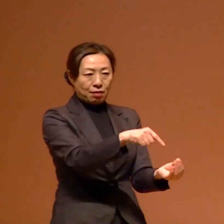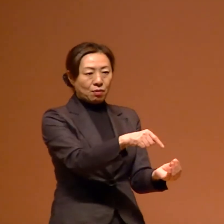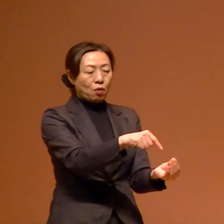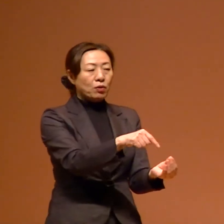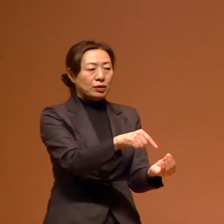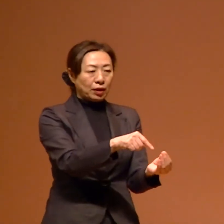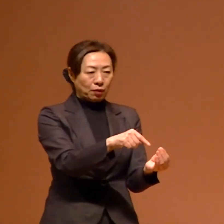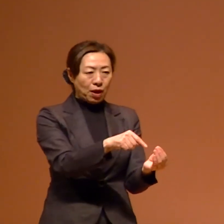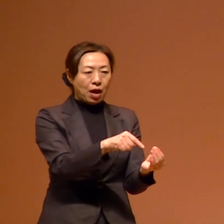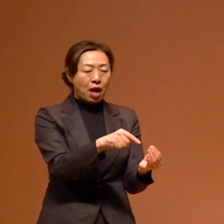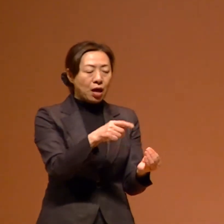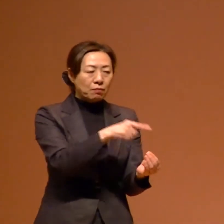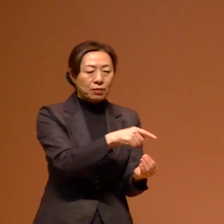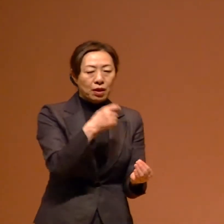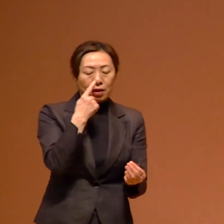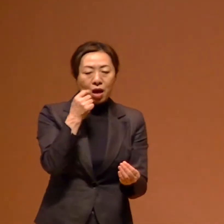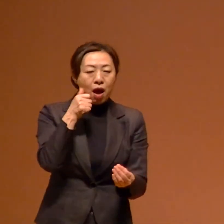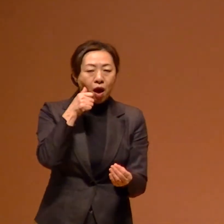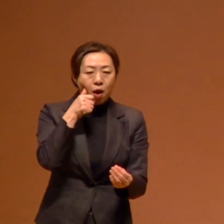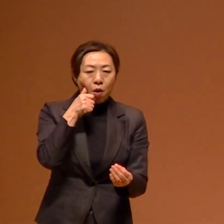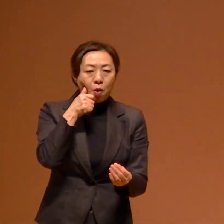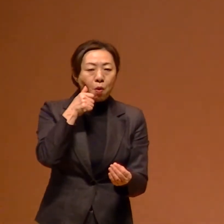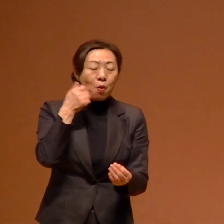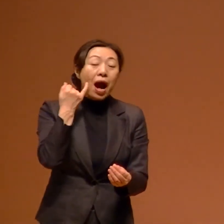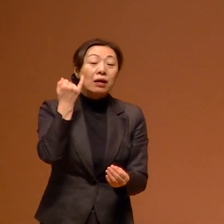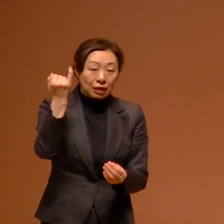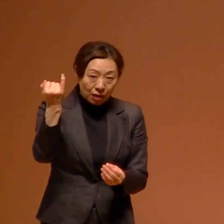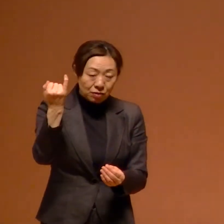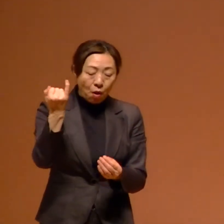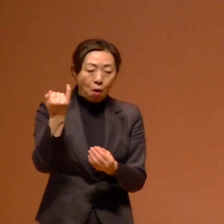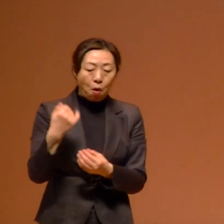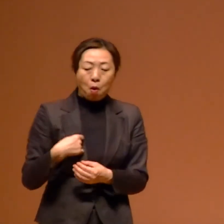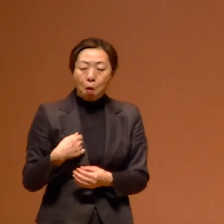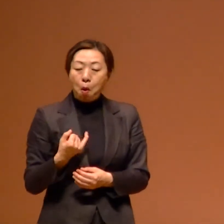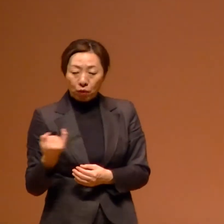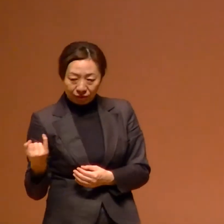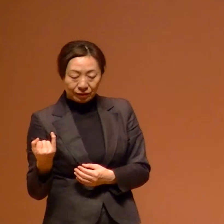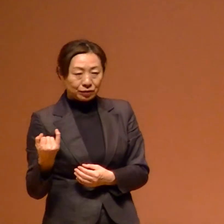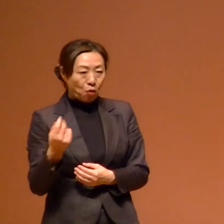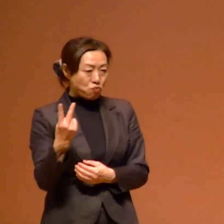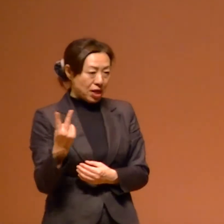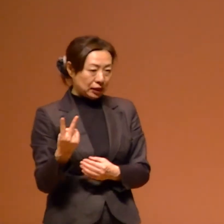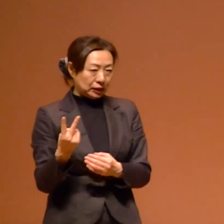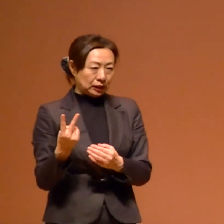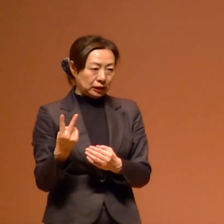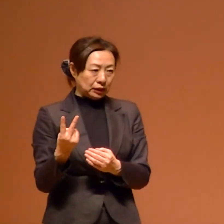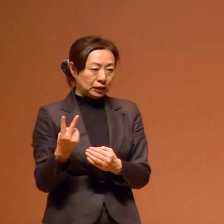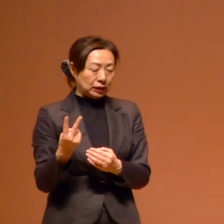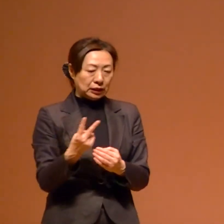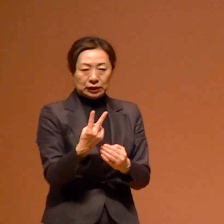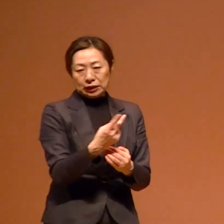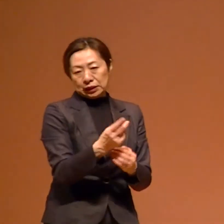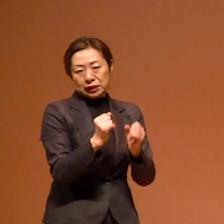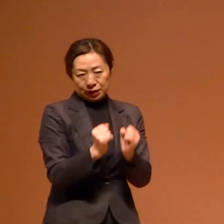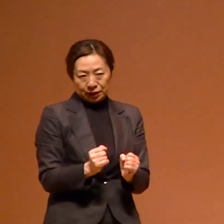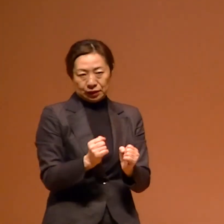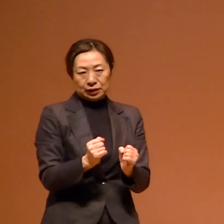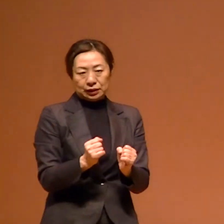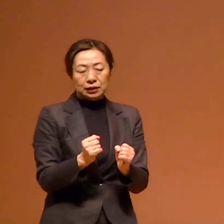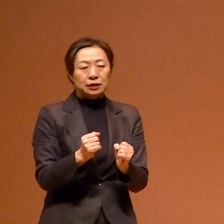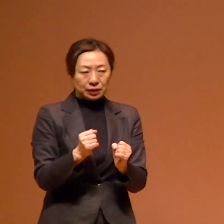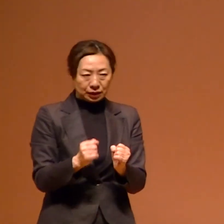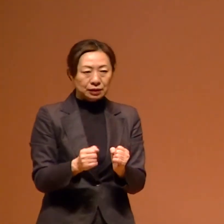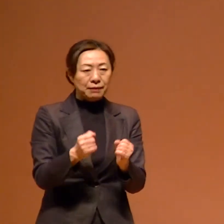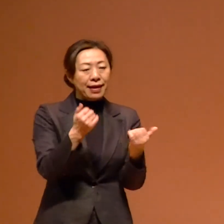には、おふくろとそれから女房と二人、いましたし、まあ、親類